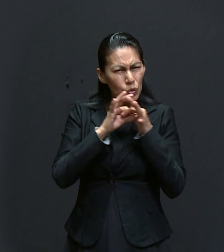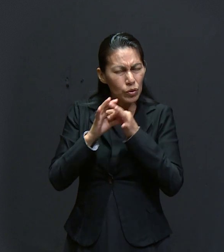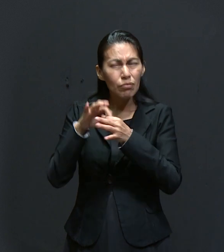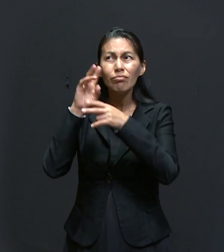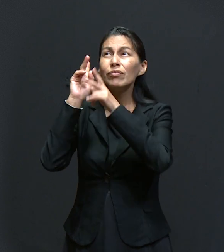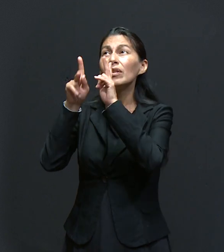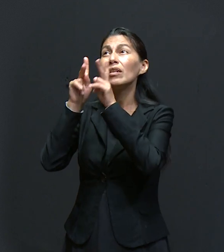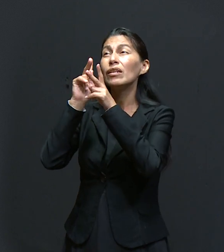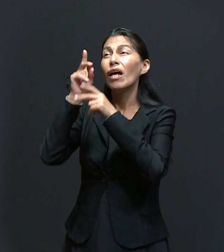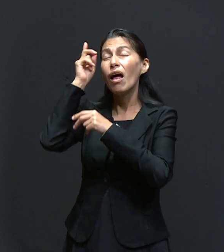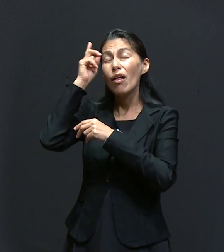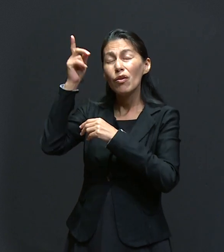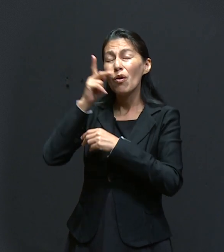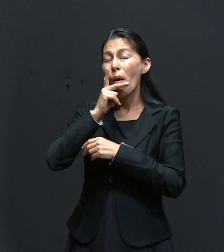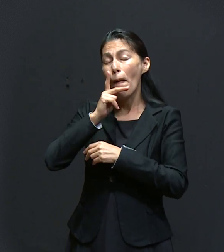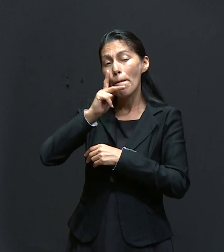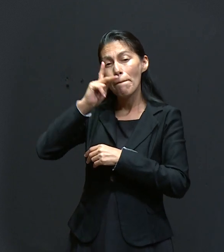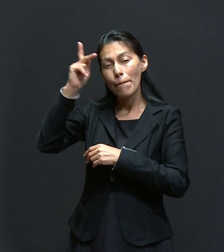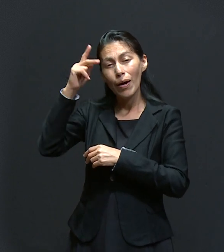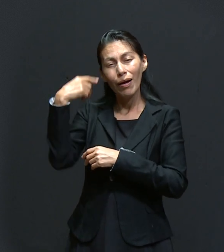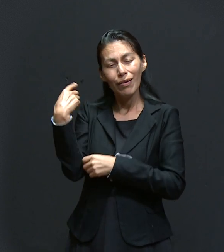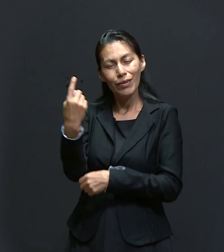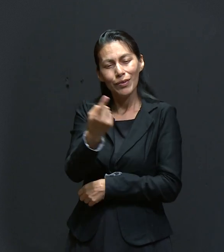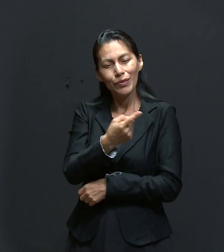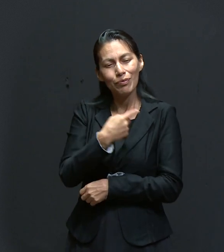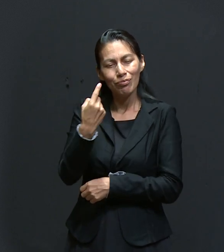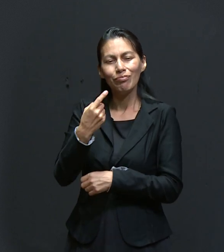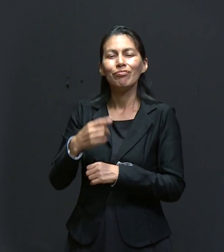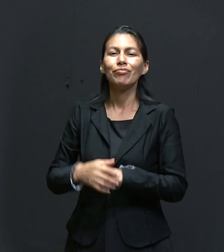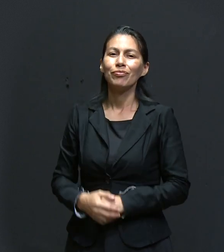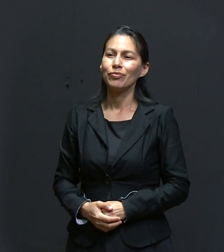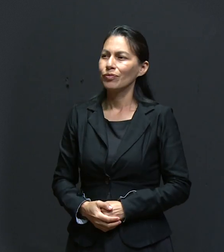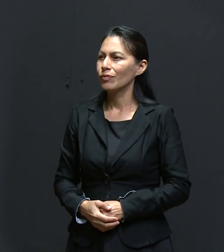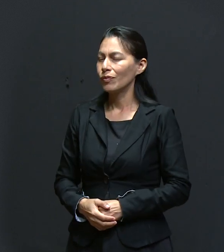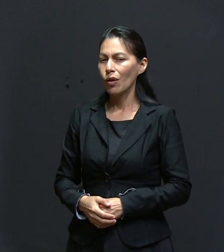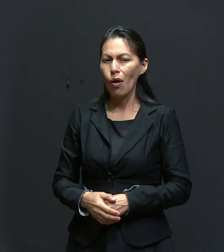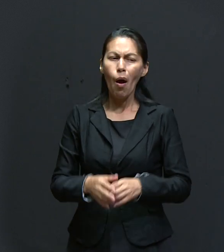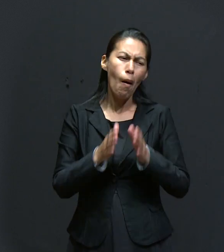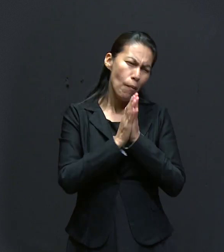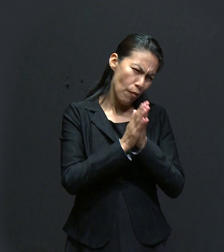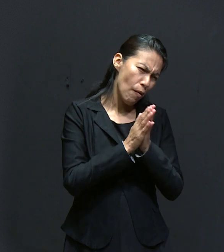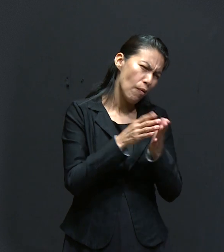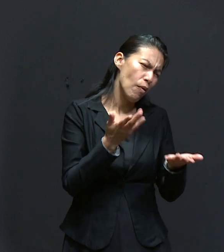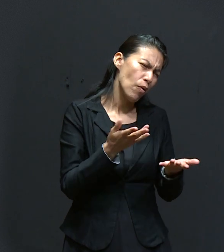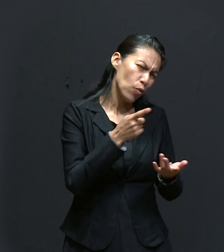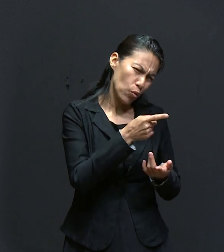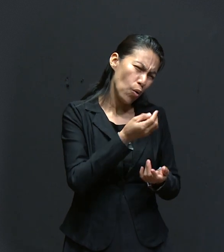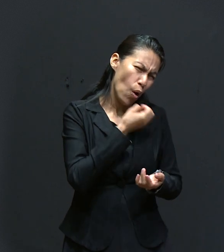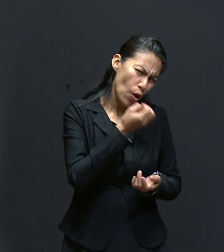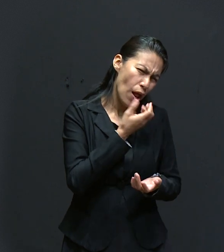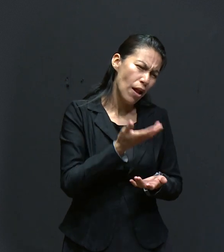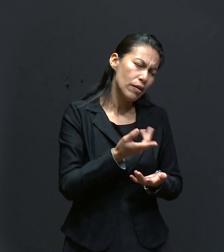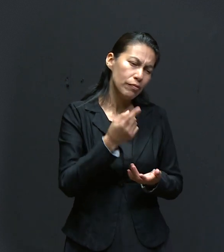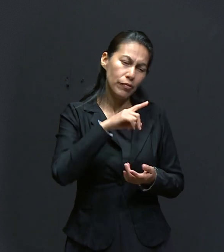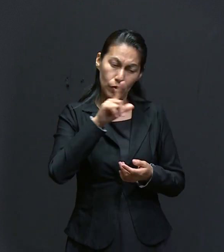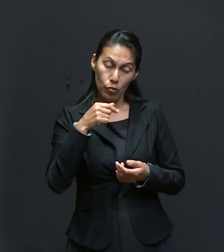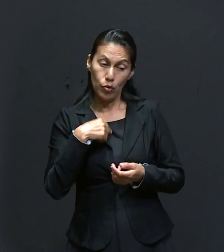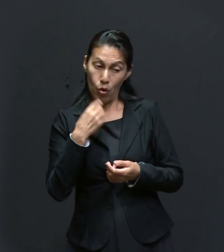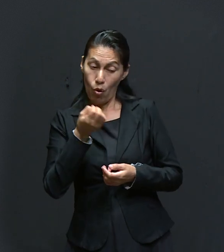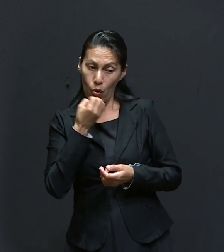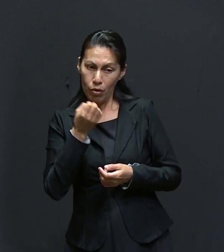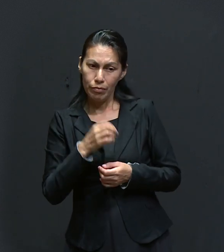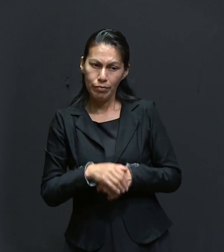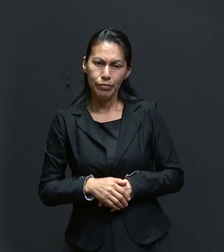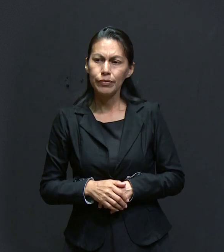de hablar con el dios padre nuestro para ver quieres hacer una oración yo termino con otra